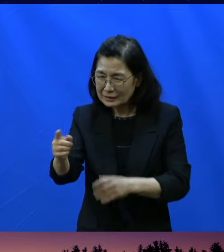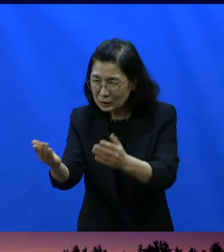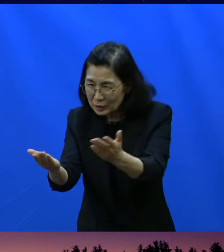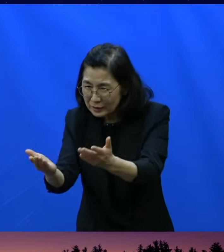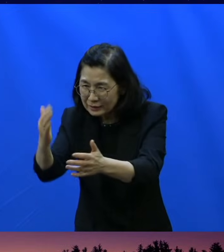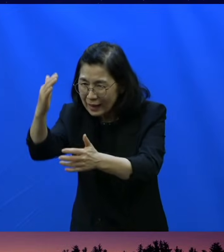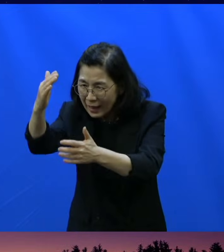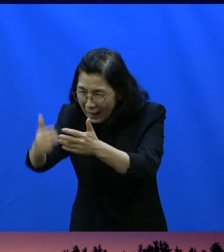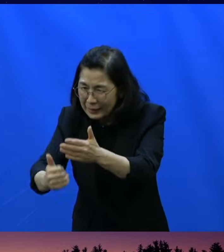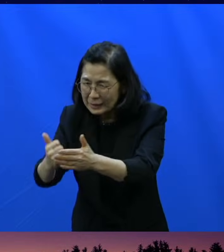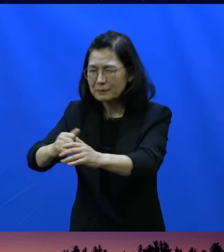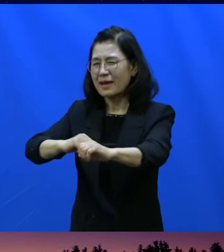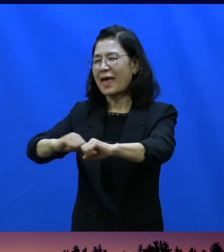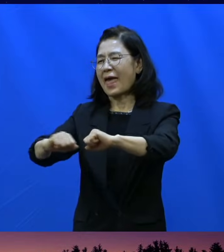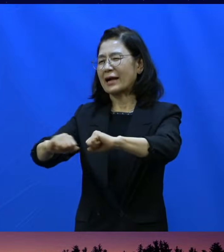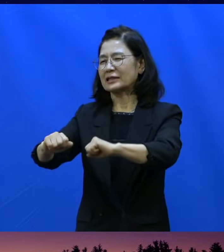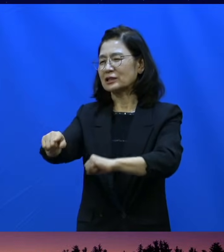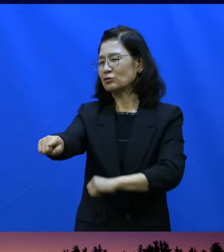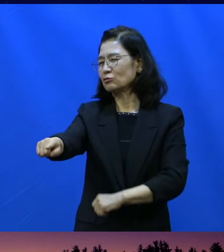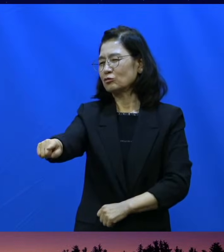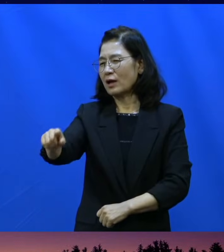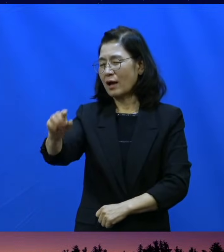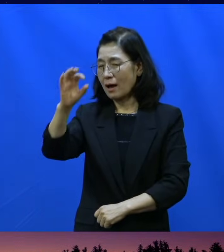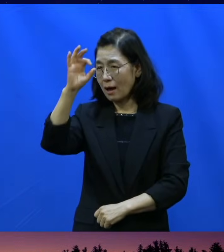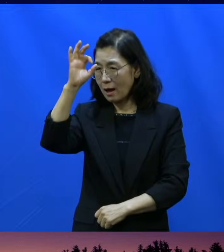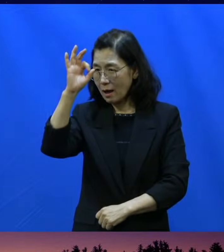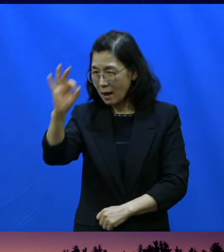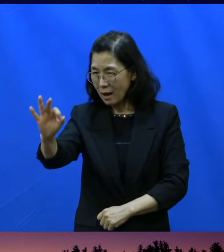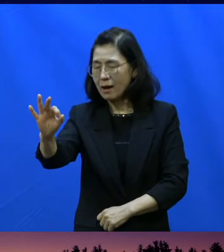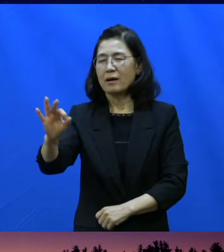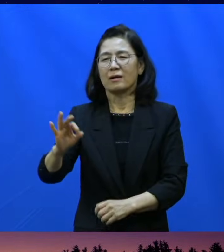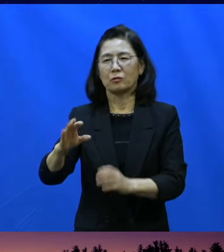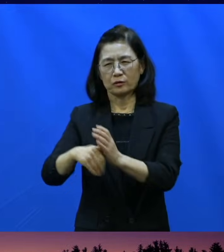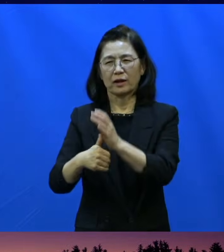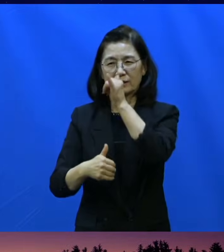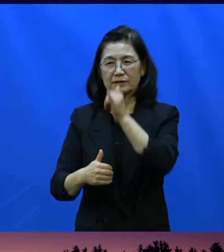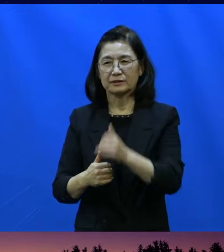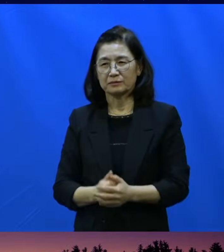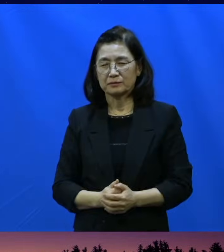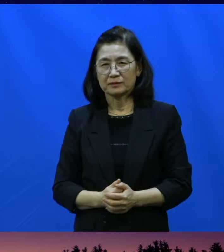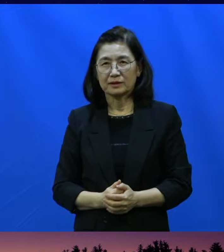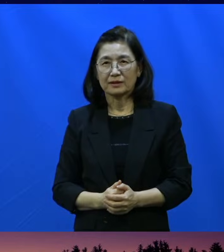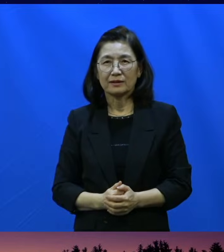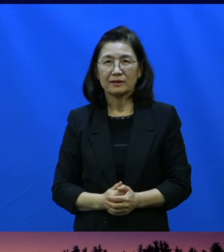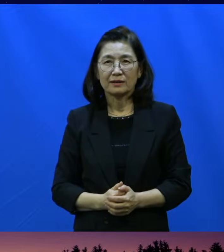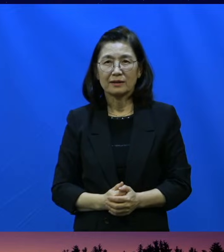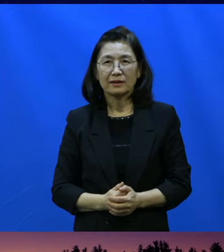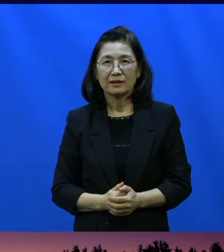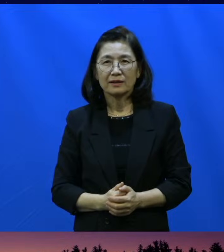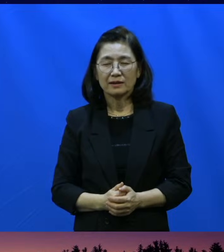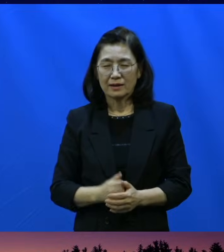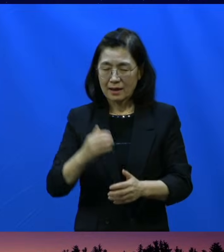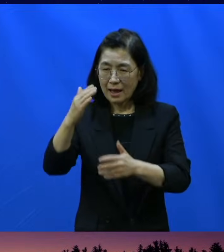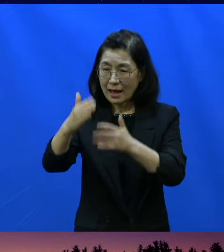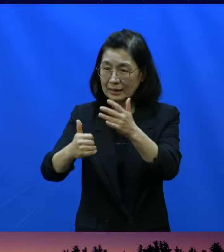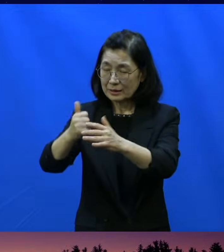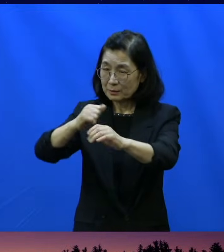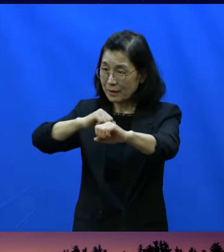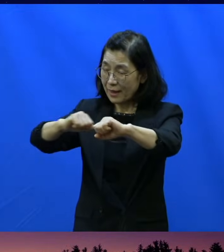하셨습니다. 하나님이 하는 것, 우리가 하는 것보다 하나님이 하시는 것을 바라볼 때가 훨씬